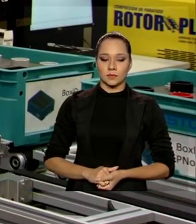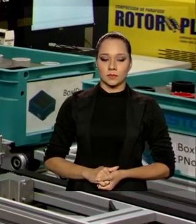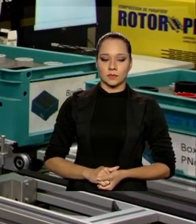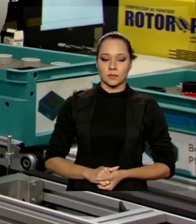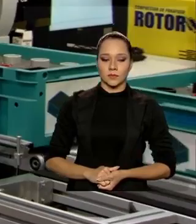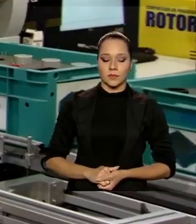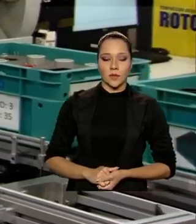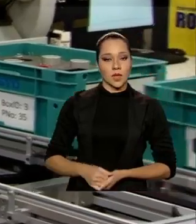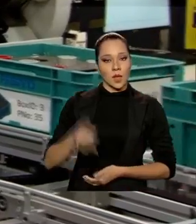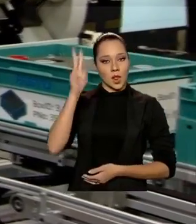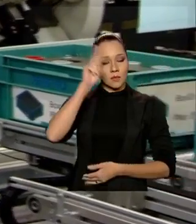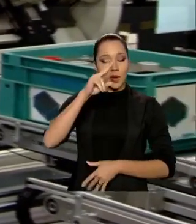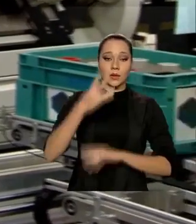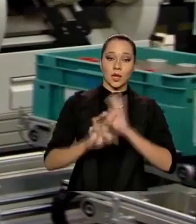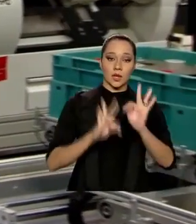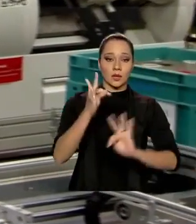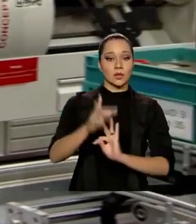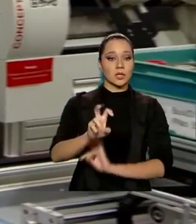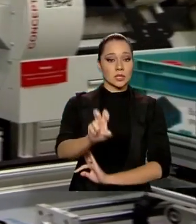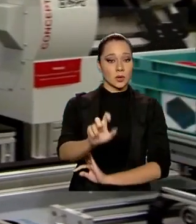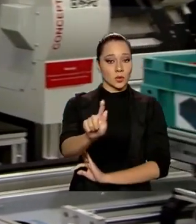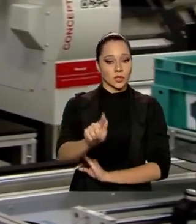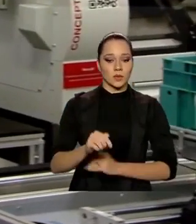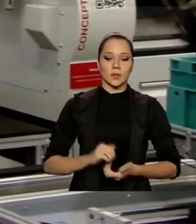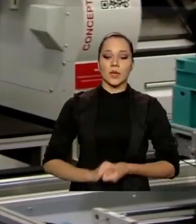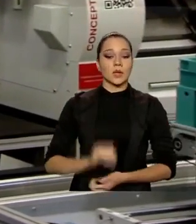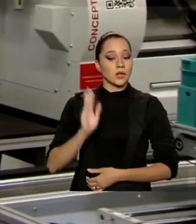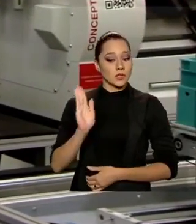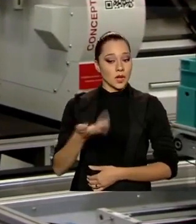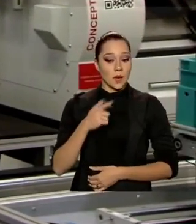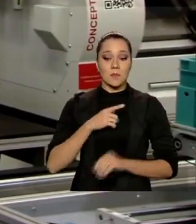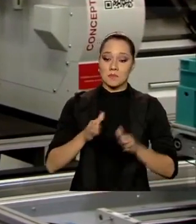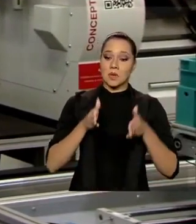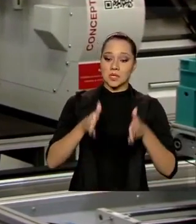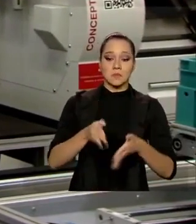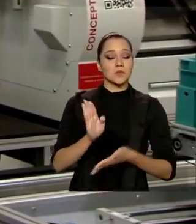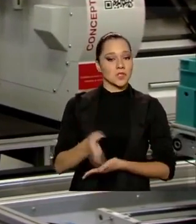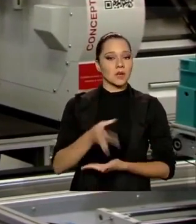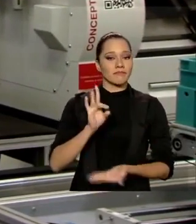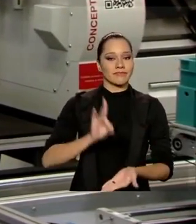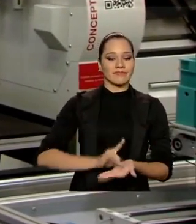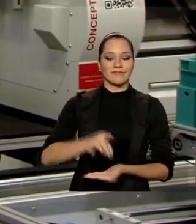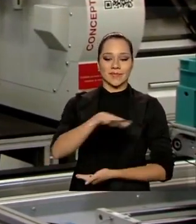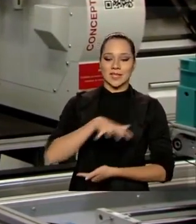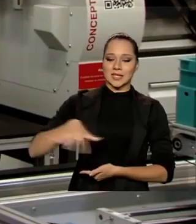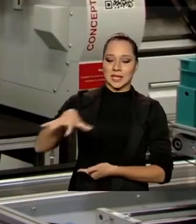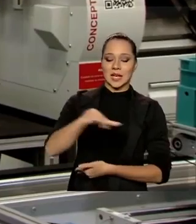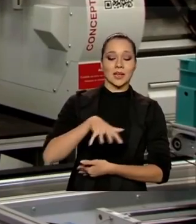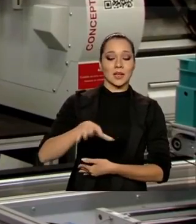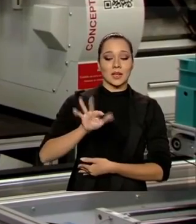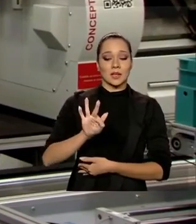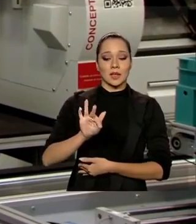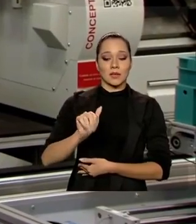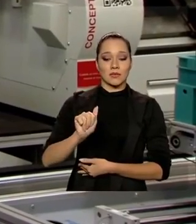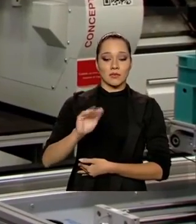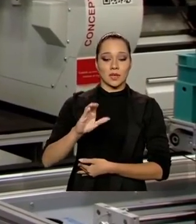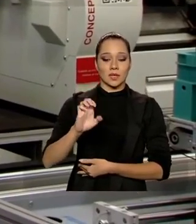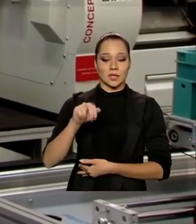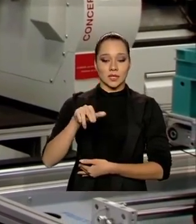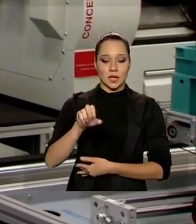Lembrando que a tecnologia 5G, ela já faz parte, né, já é uma realidade nesse campo da FACENS lá em